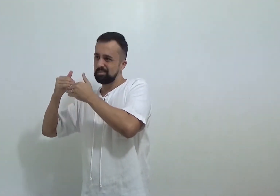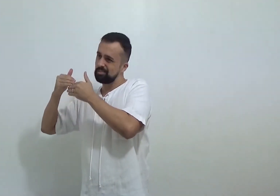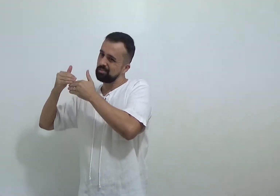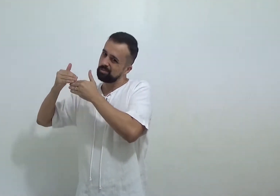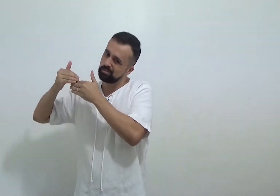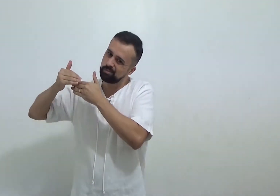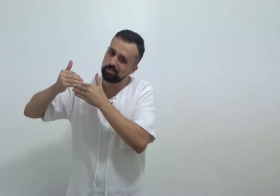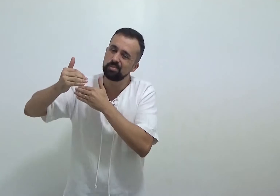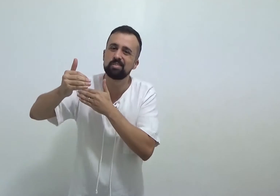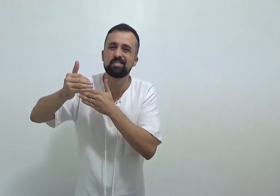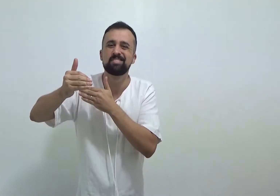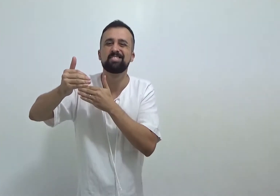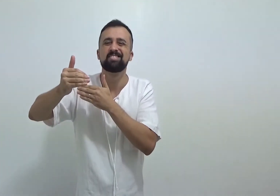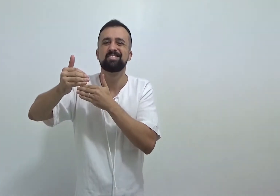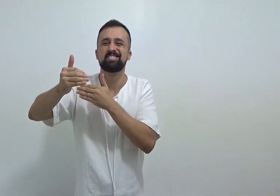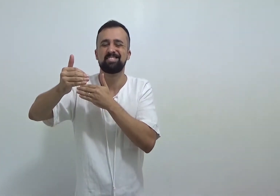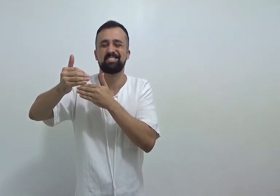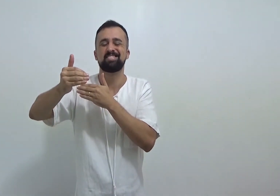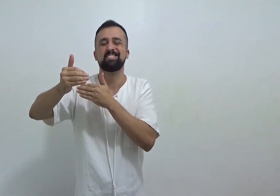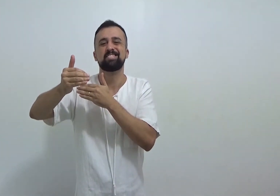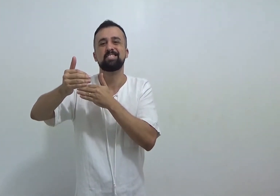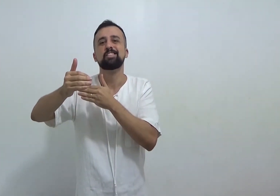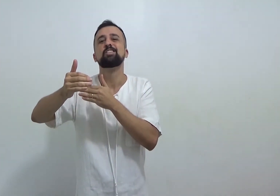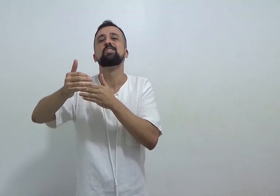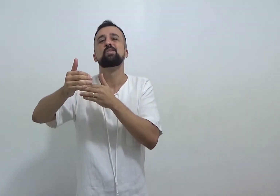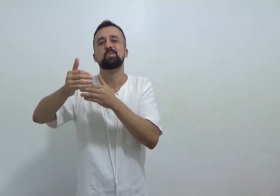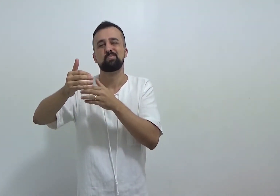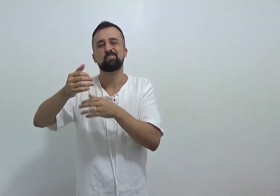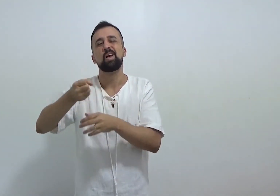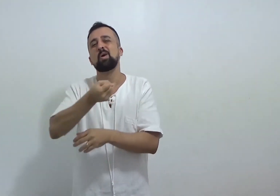Bem, 520 anos depois,